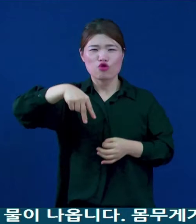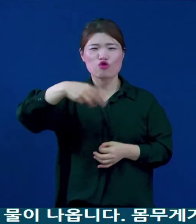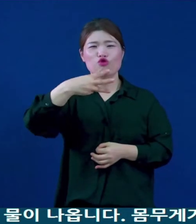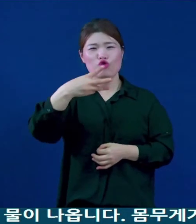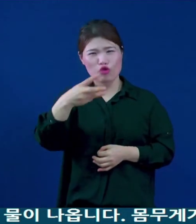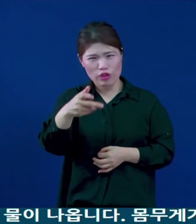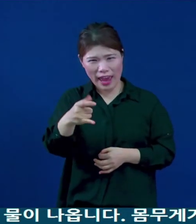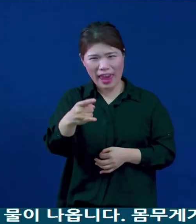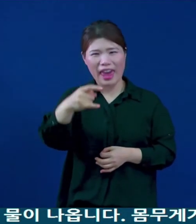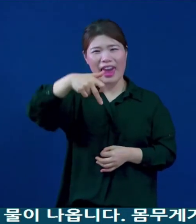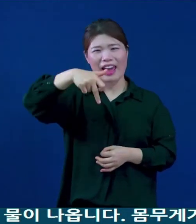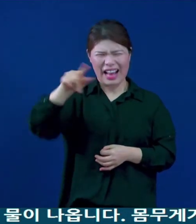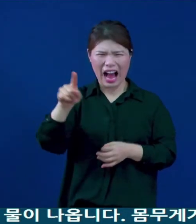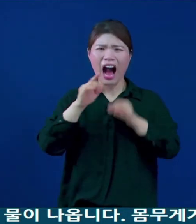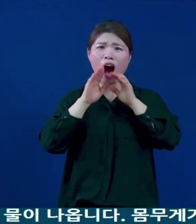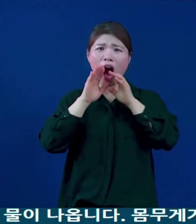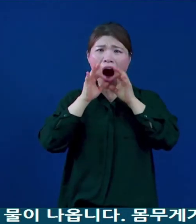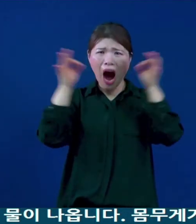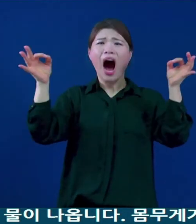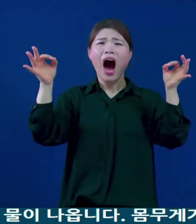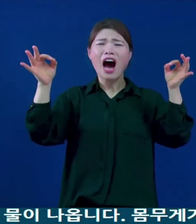번역한즉